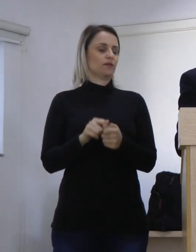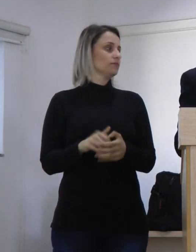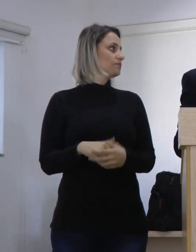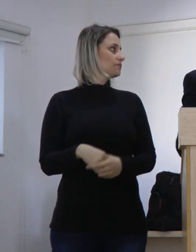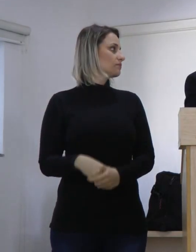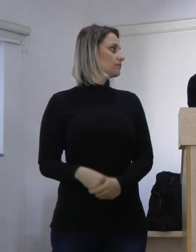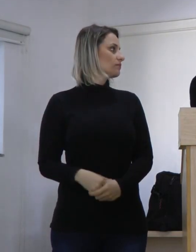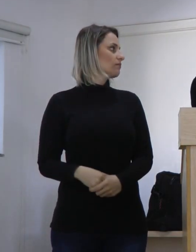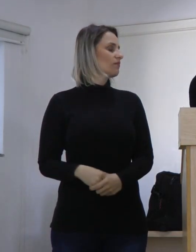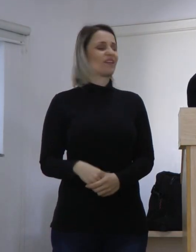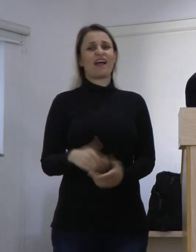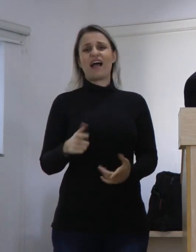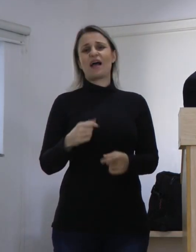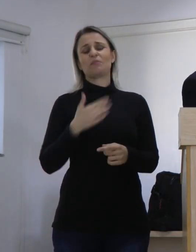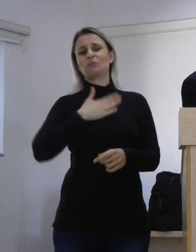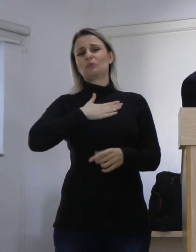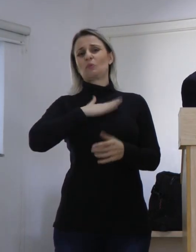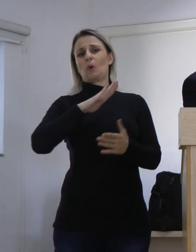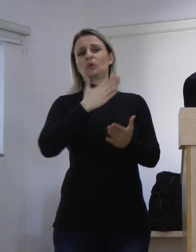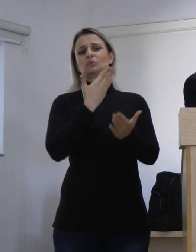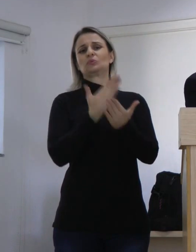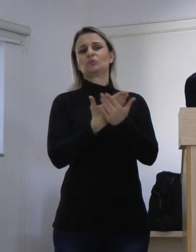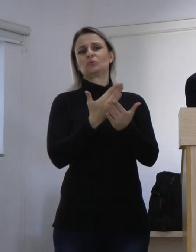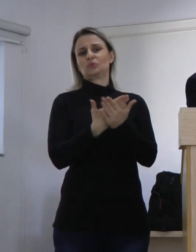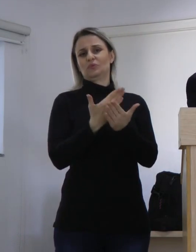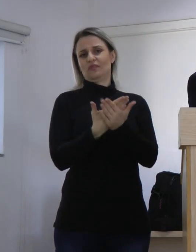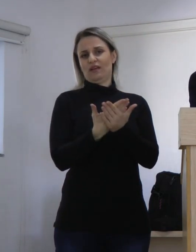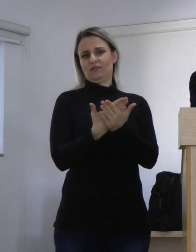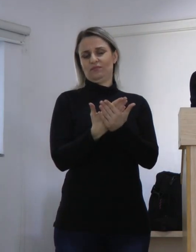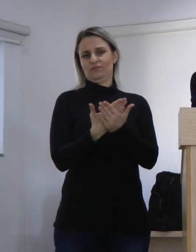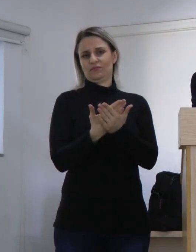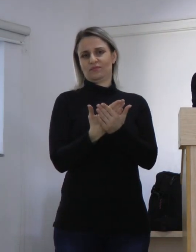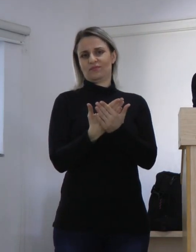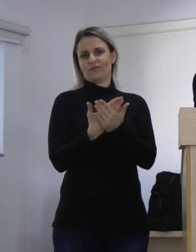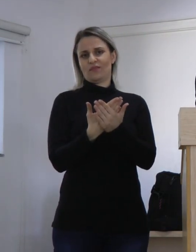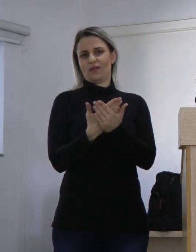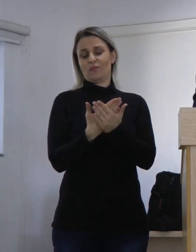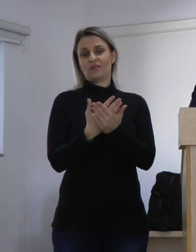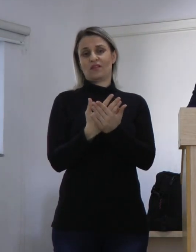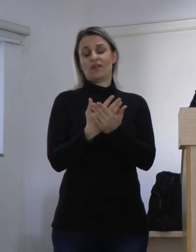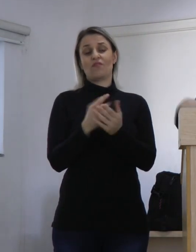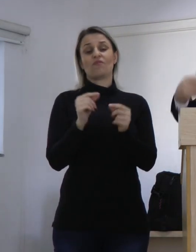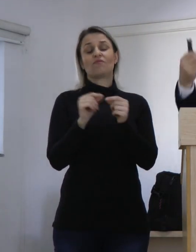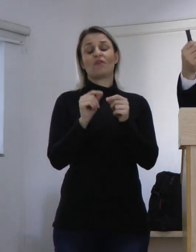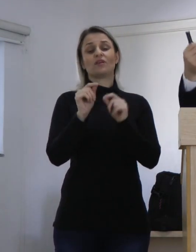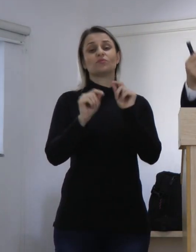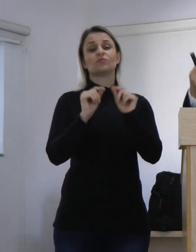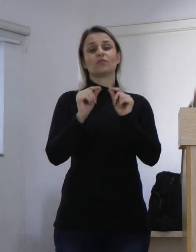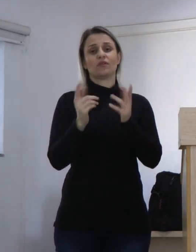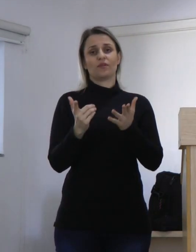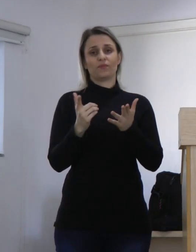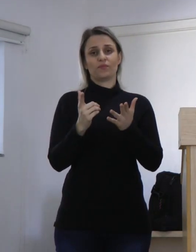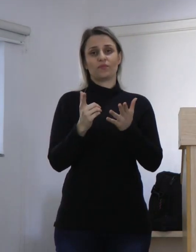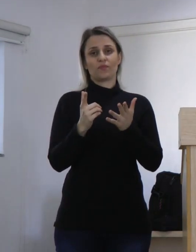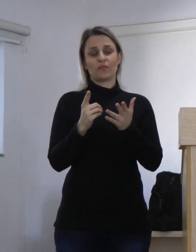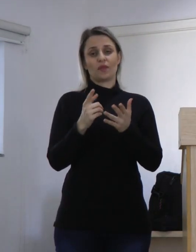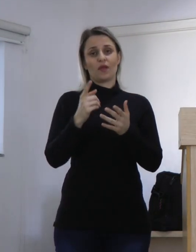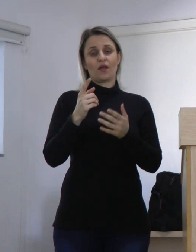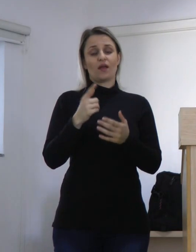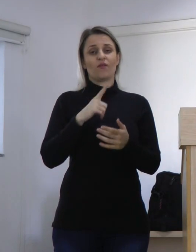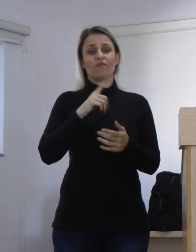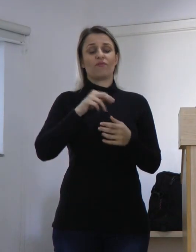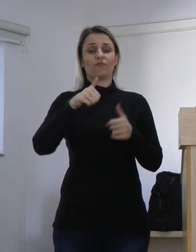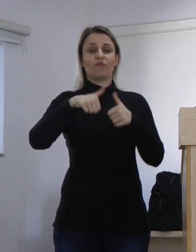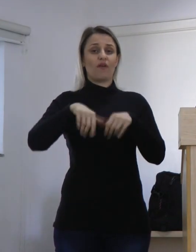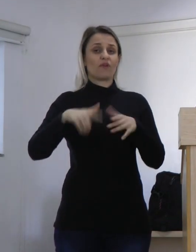Nazareno, eu não gosto de estudar, só que isso envelhece, nos emburrece, não é? Vejam Divaldo, com 89 anos, agora, dia